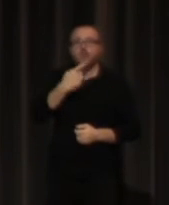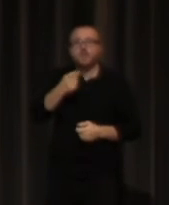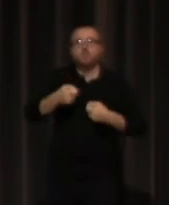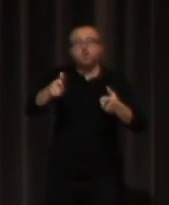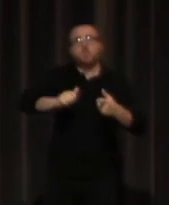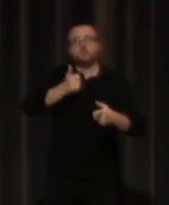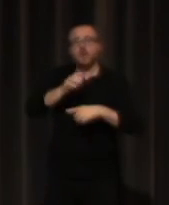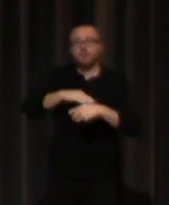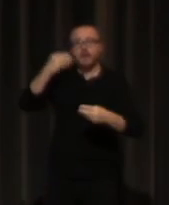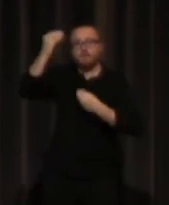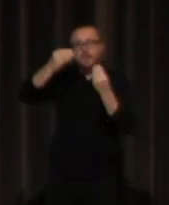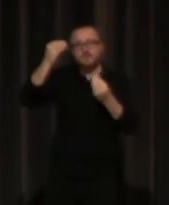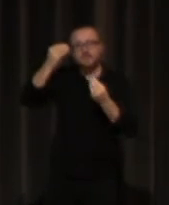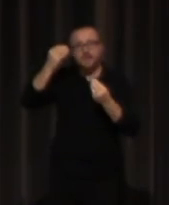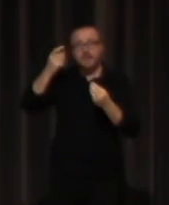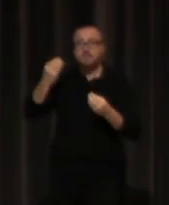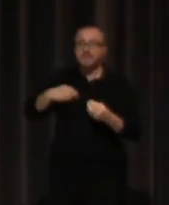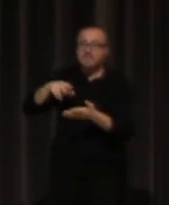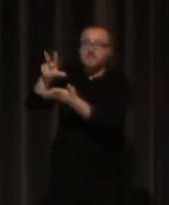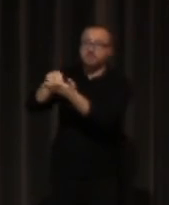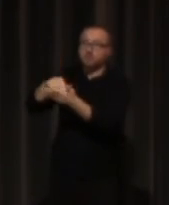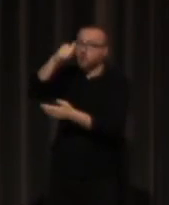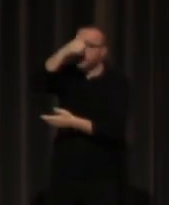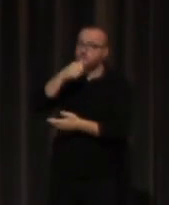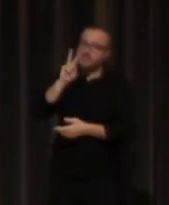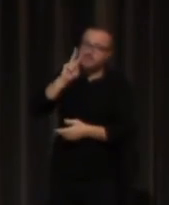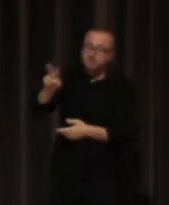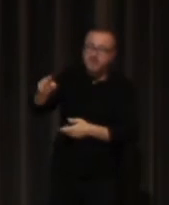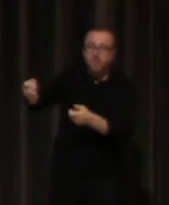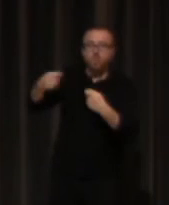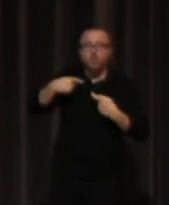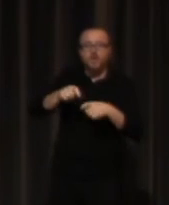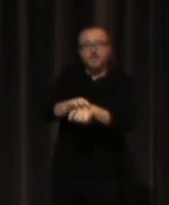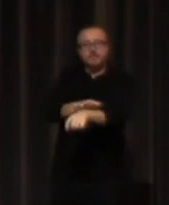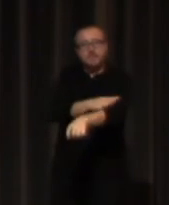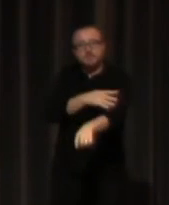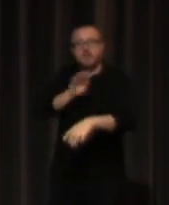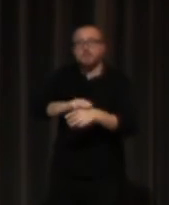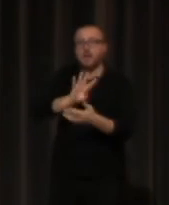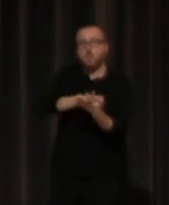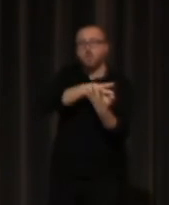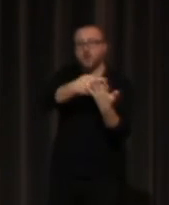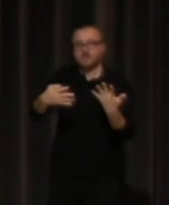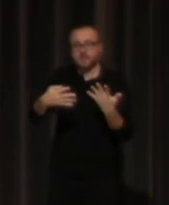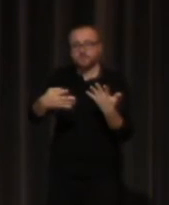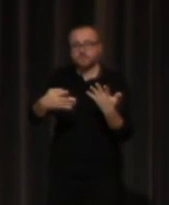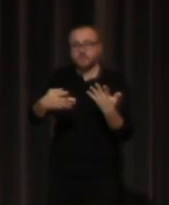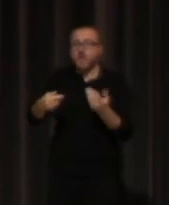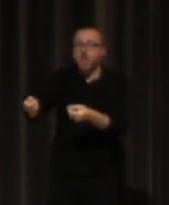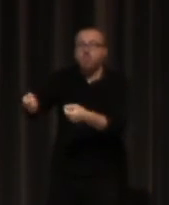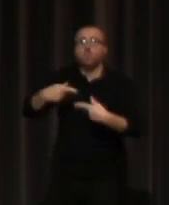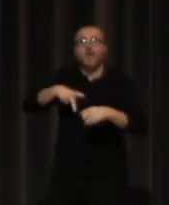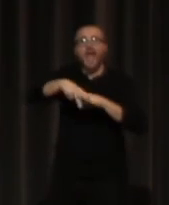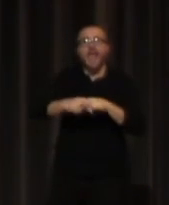les imatges, amb allò que veiem, perquè els ulls són com un mecanisme biològic que també ajuda a